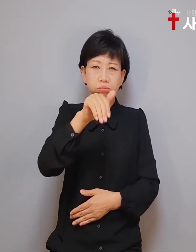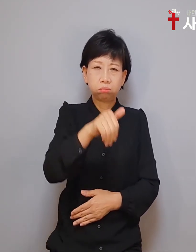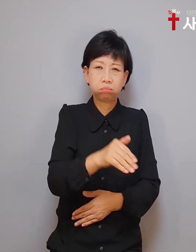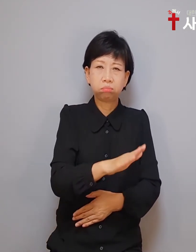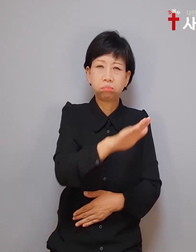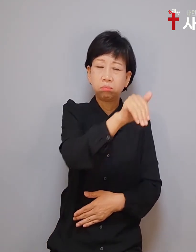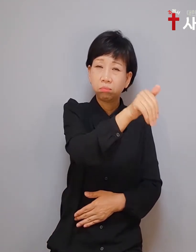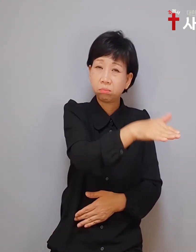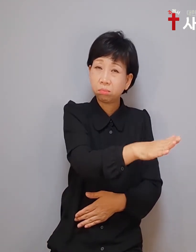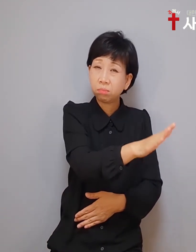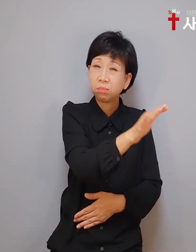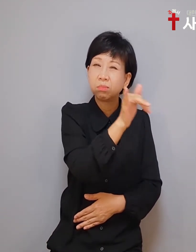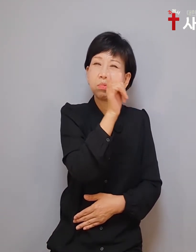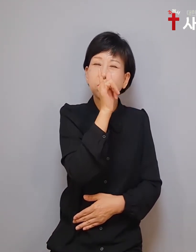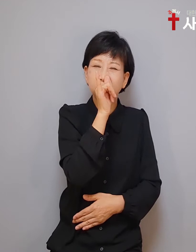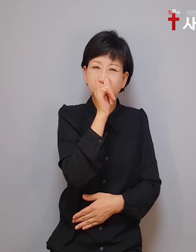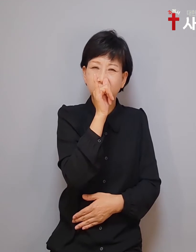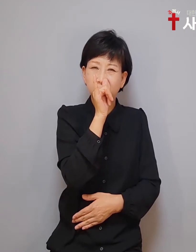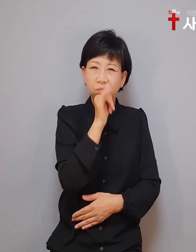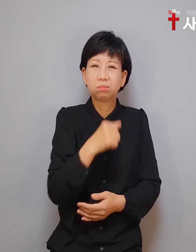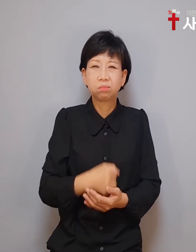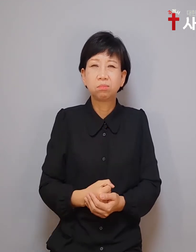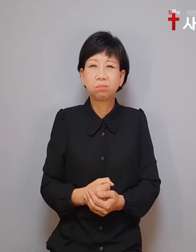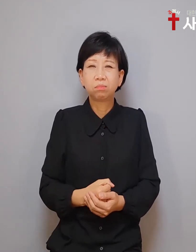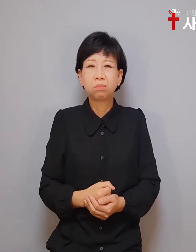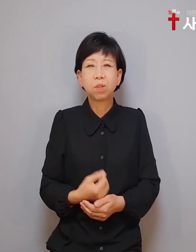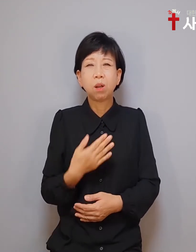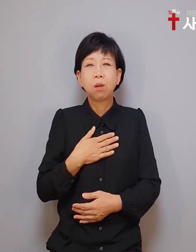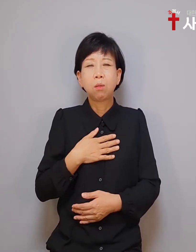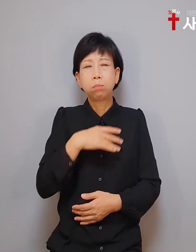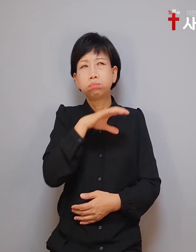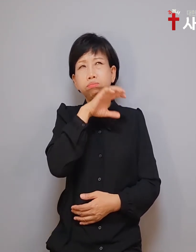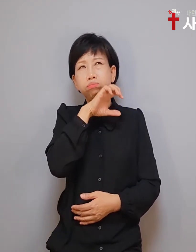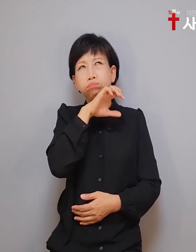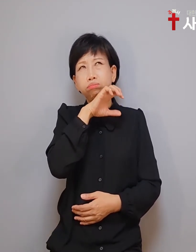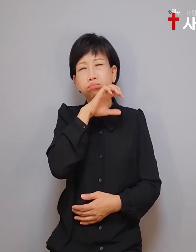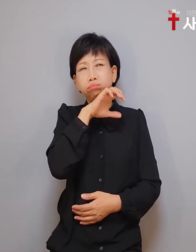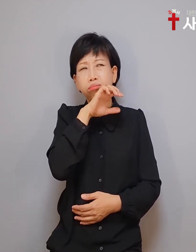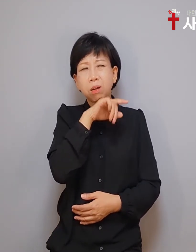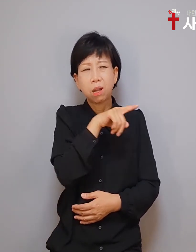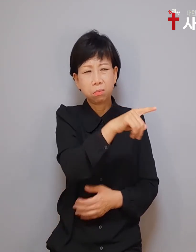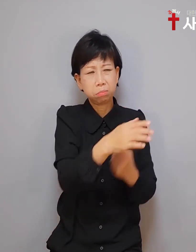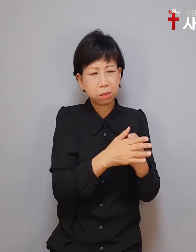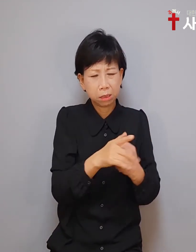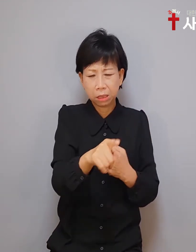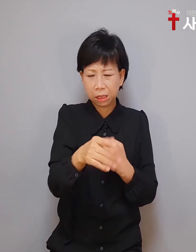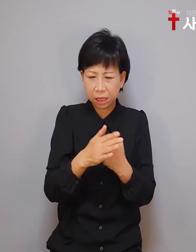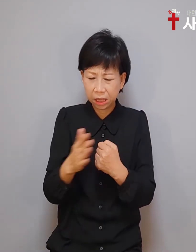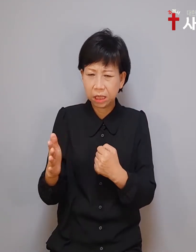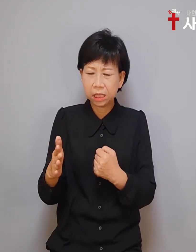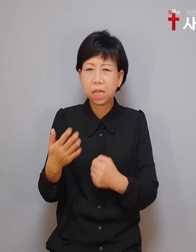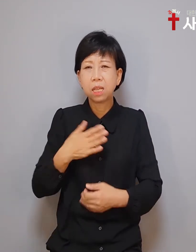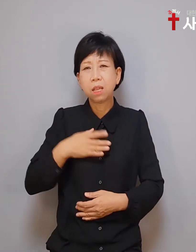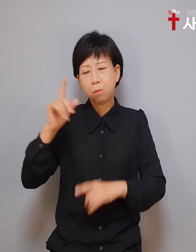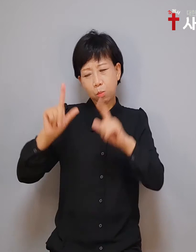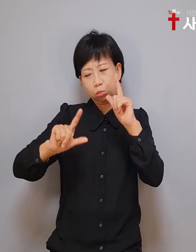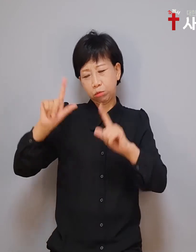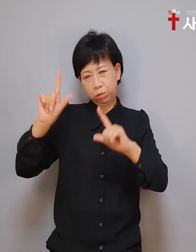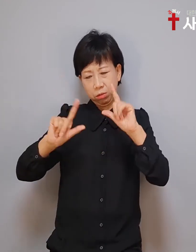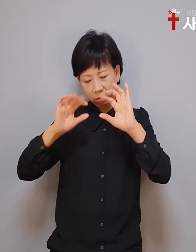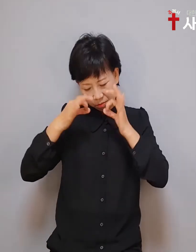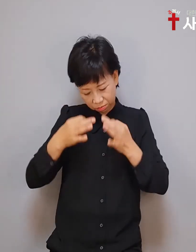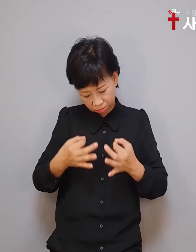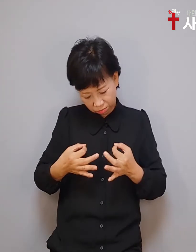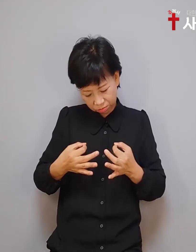원망하고 불평했던 목사인 저의 모습, 때로는 누구 탓으로 돌렸던 우리들의 모습이 있지 않나